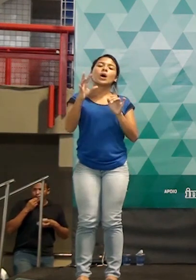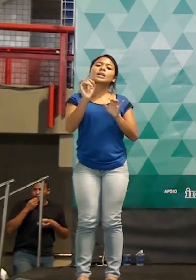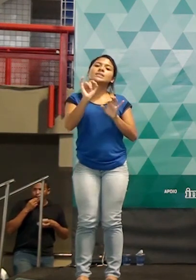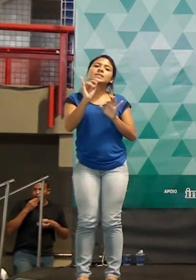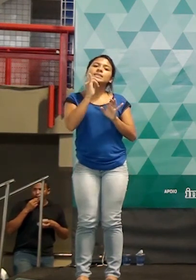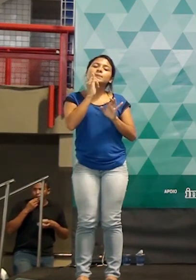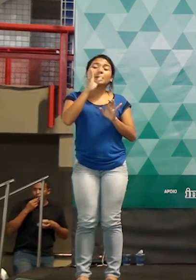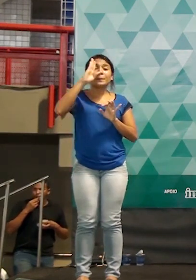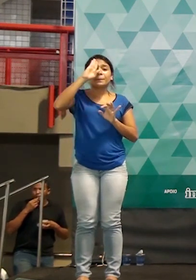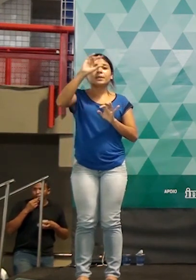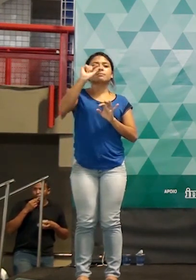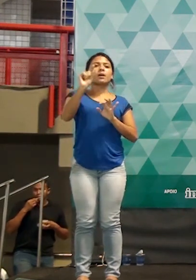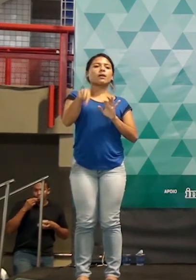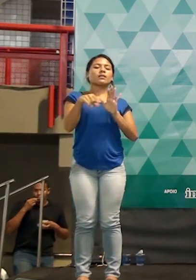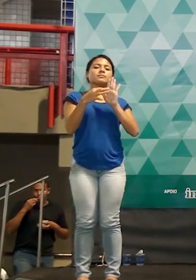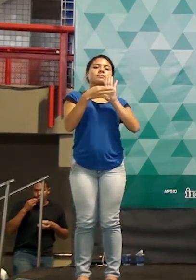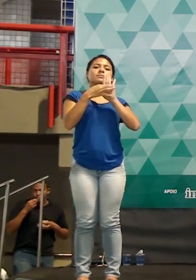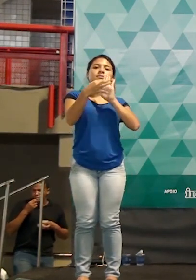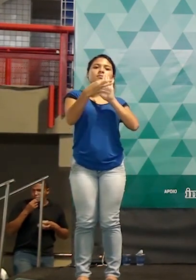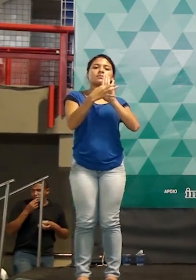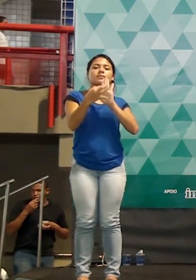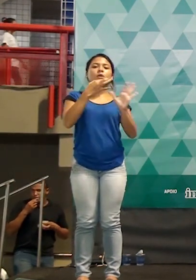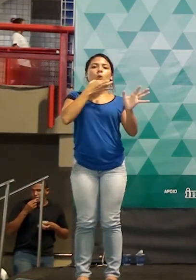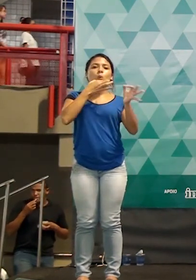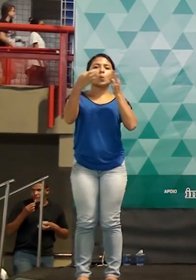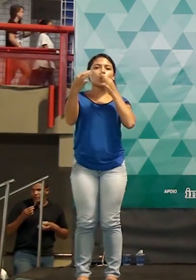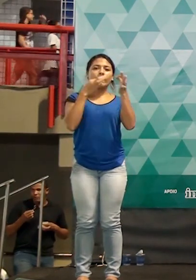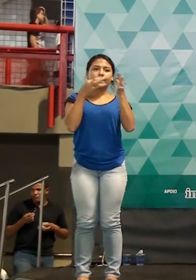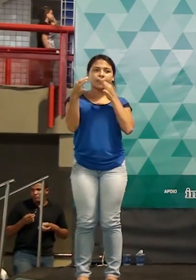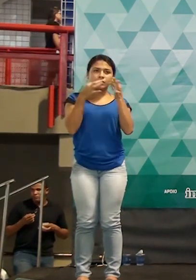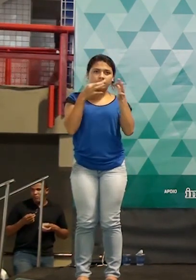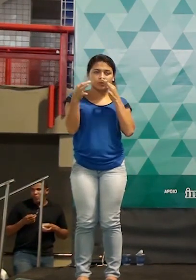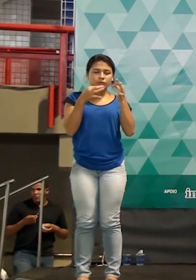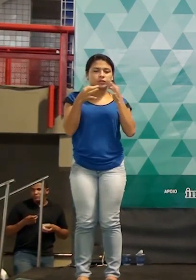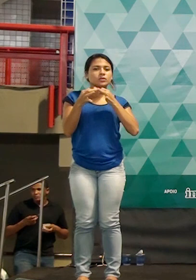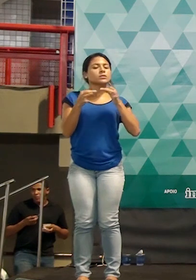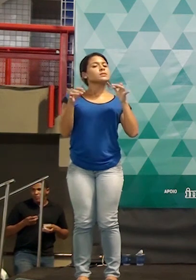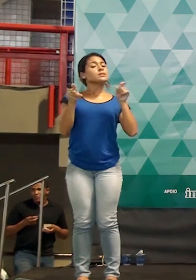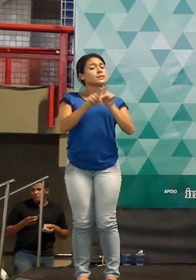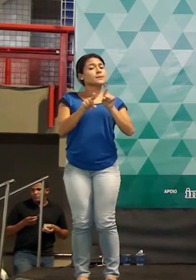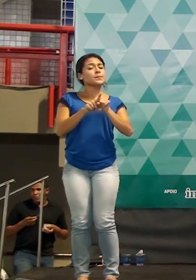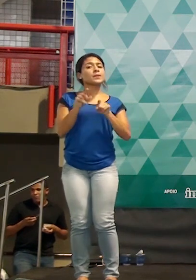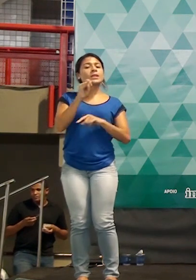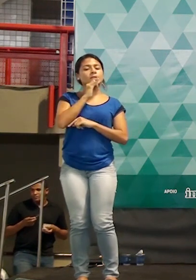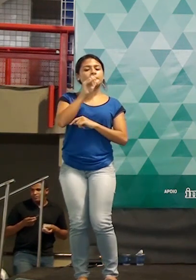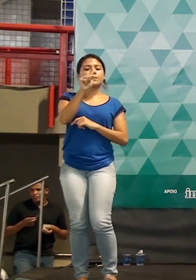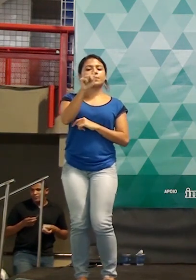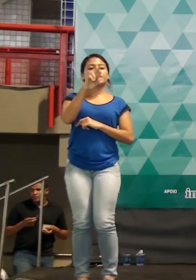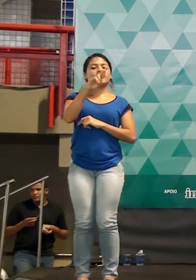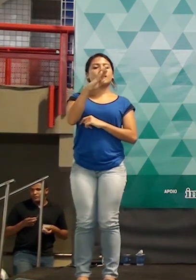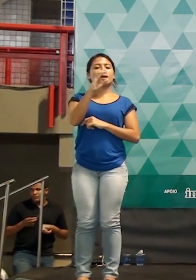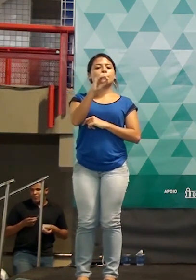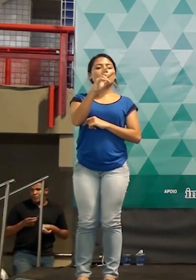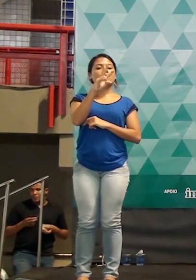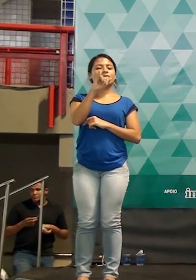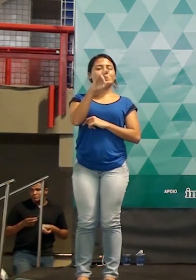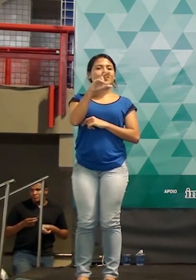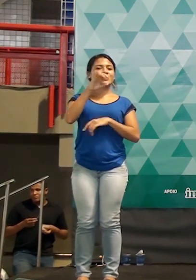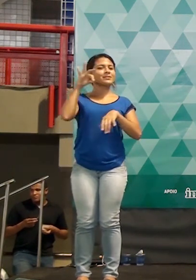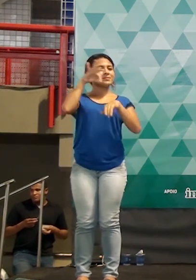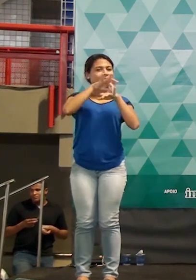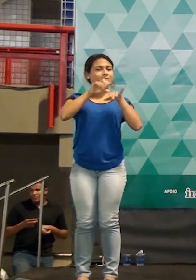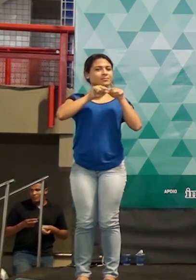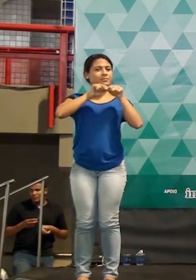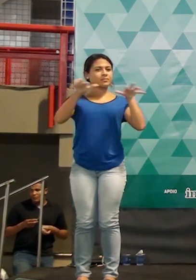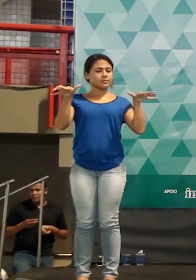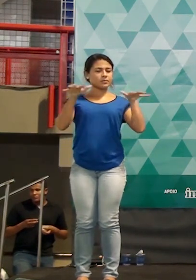Então eu vou dar um alerta com relação a essa redação das arboviroses. Tem aluno que acha que fez um bom texto